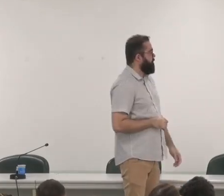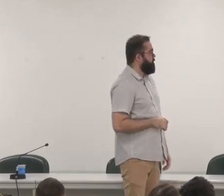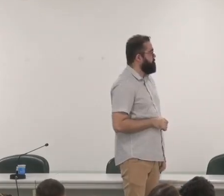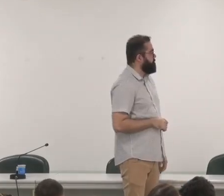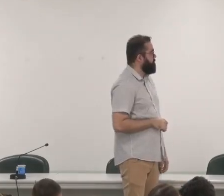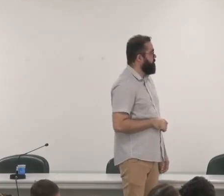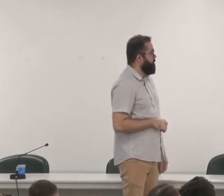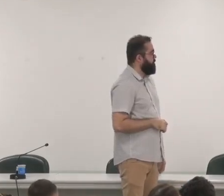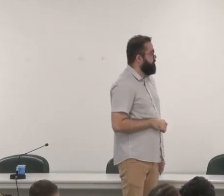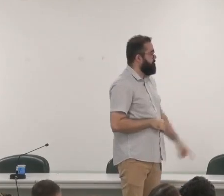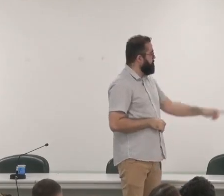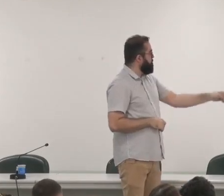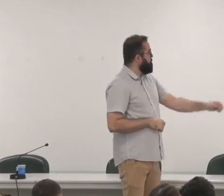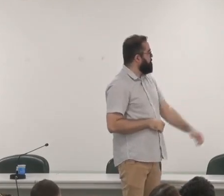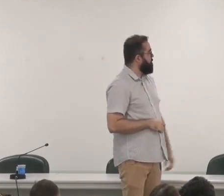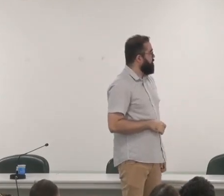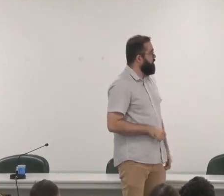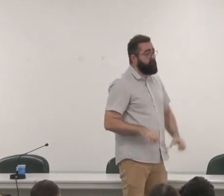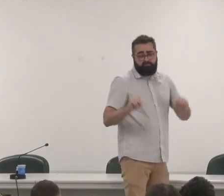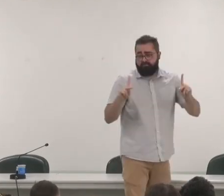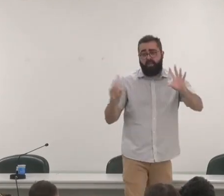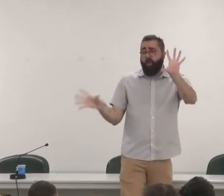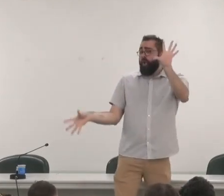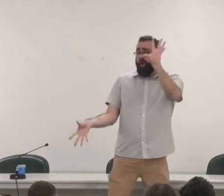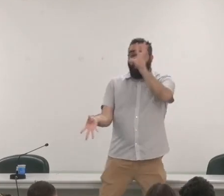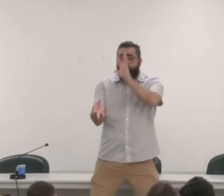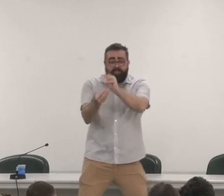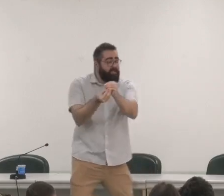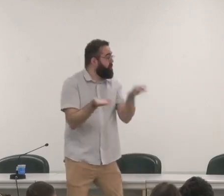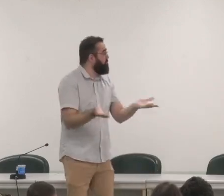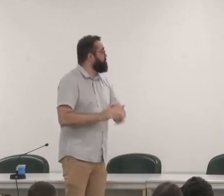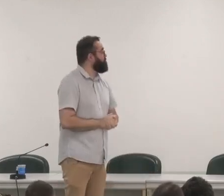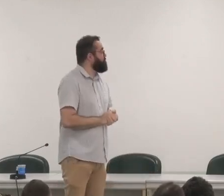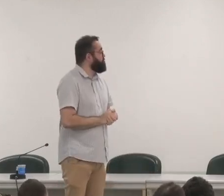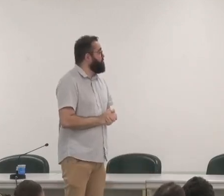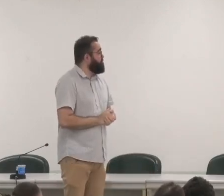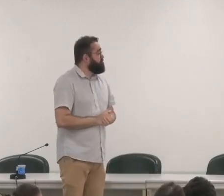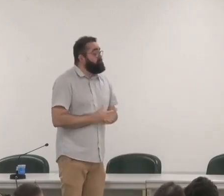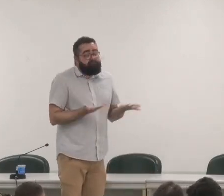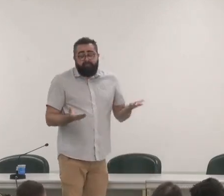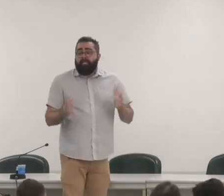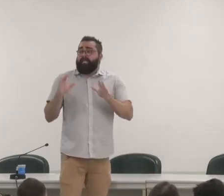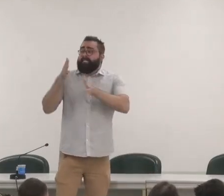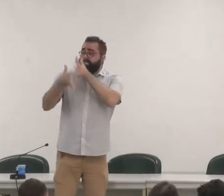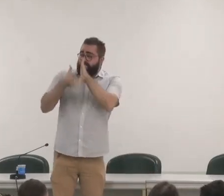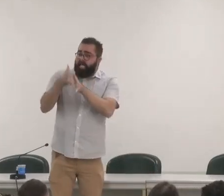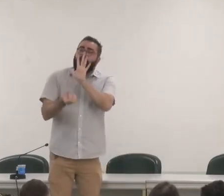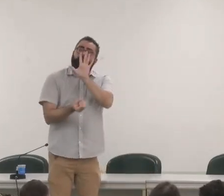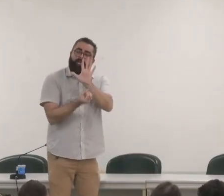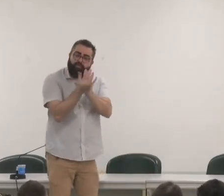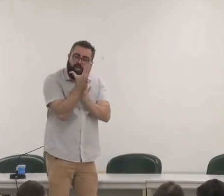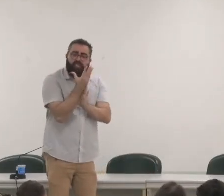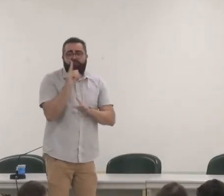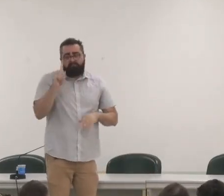evite o atraso linguístico dessas pessoas. Então, concluindo, as línguas de